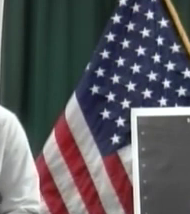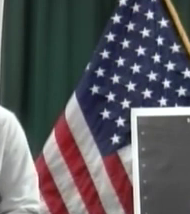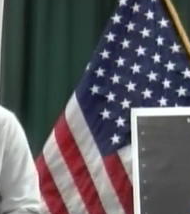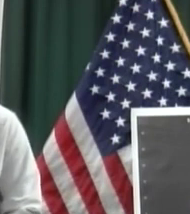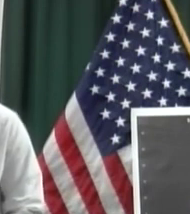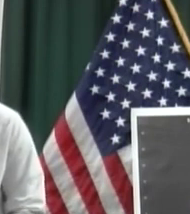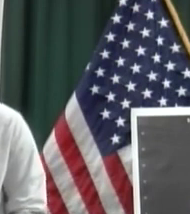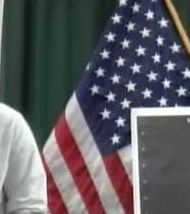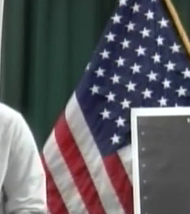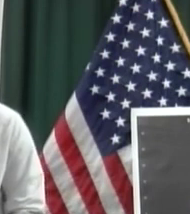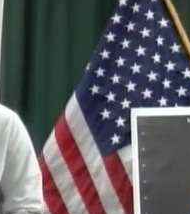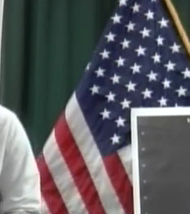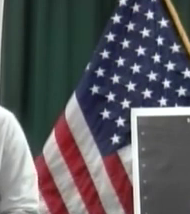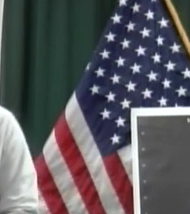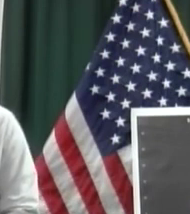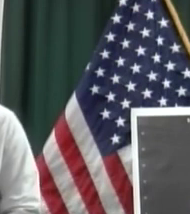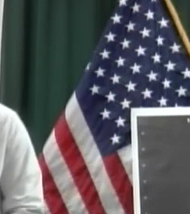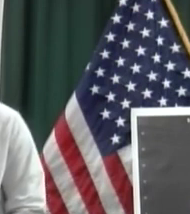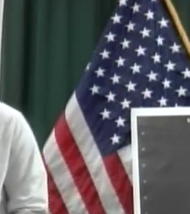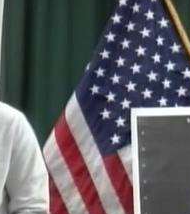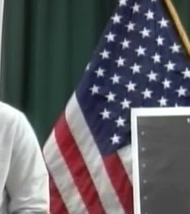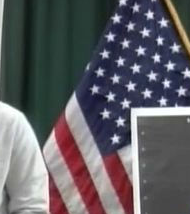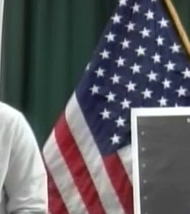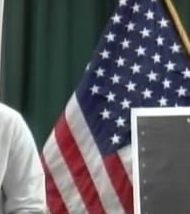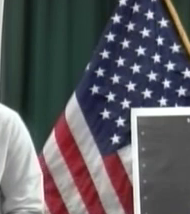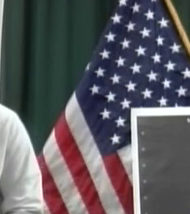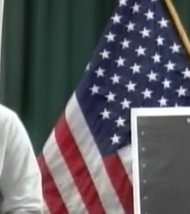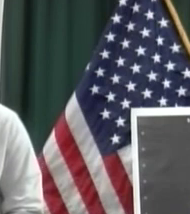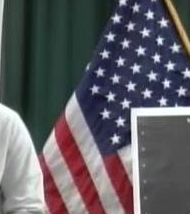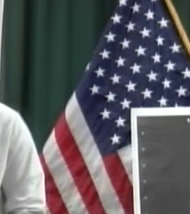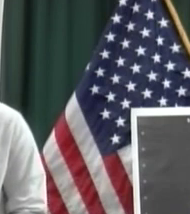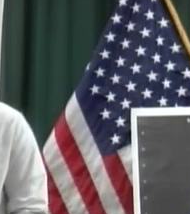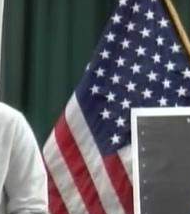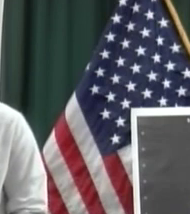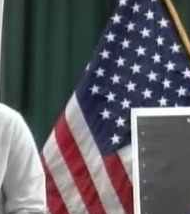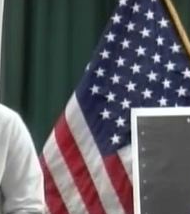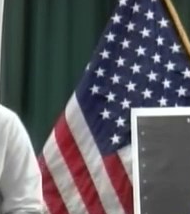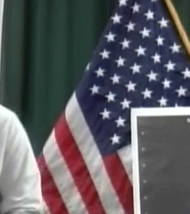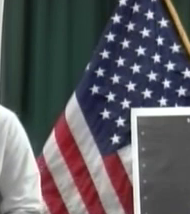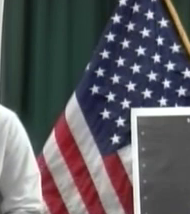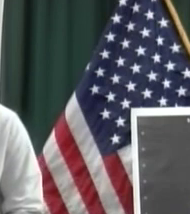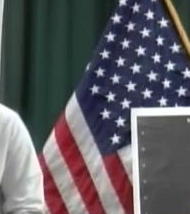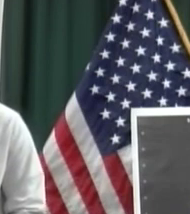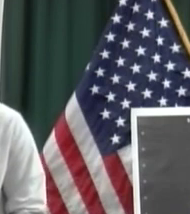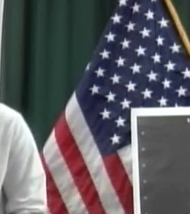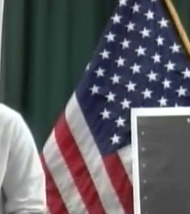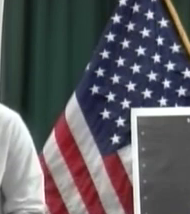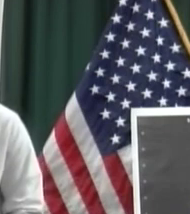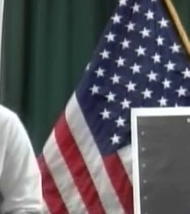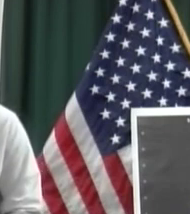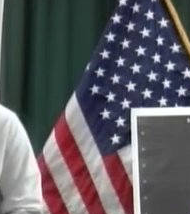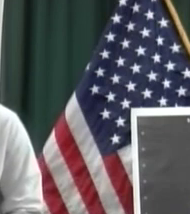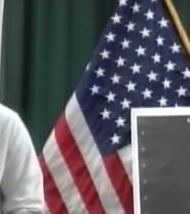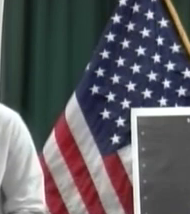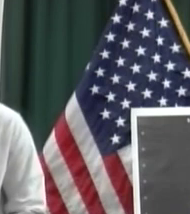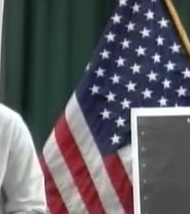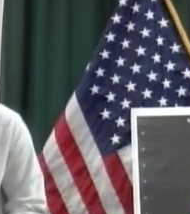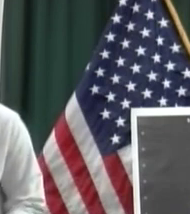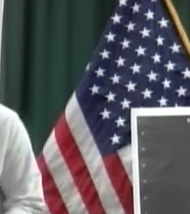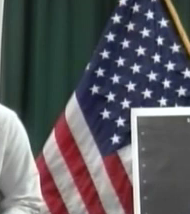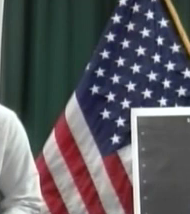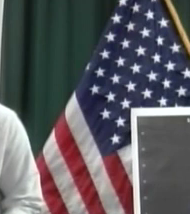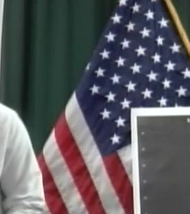nadar. Después, finalmente, tuvimos el oficial Weber de la Florida Comisión de Vida